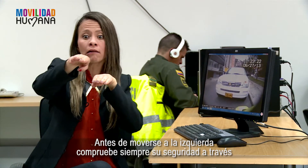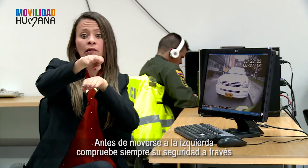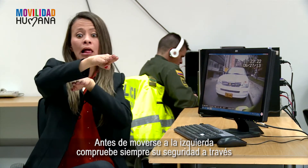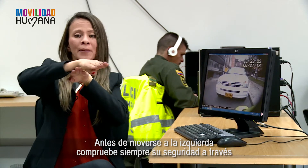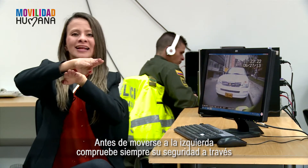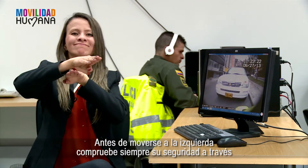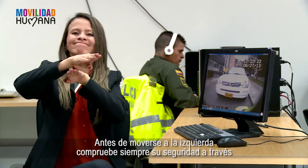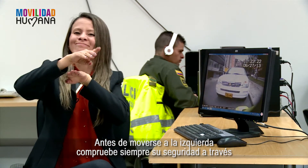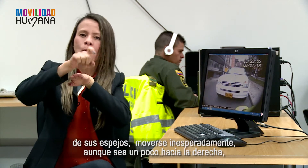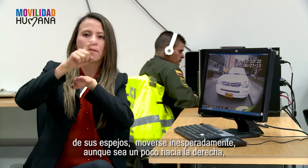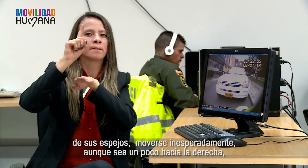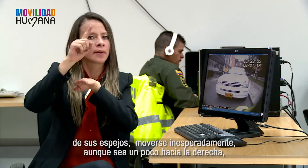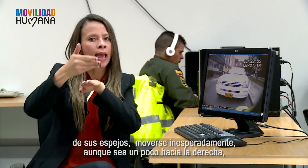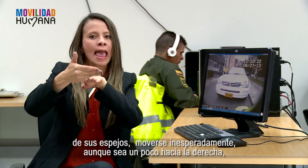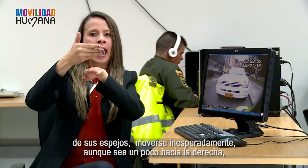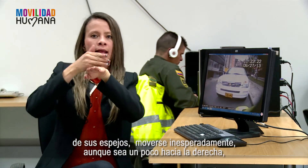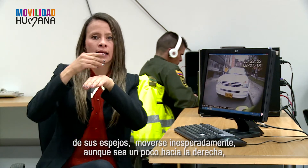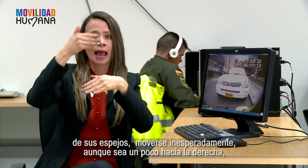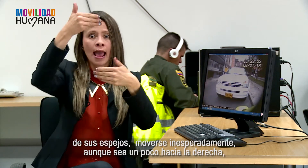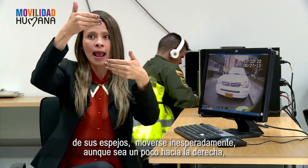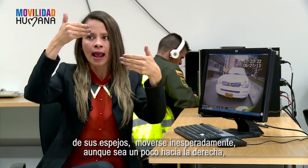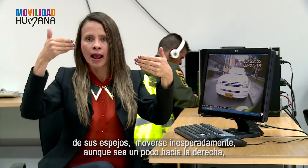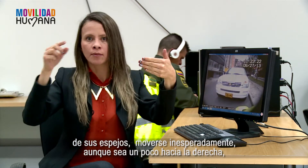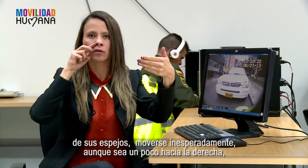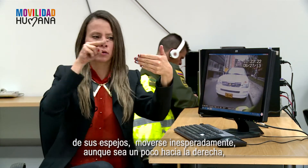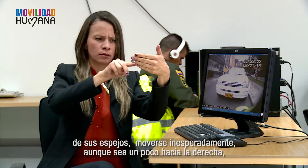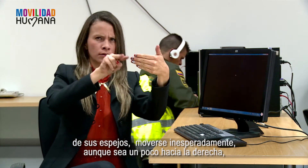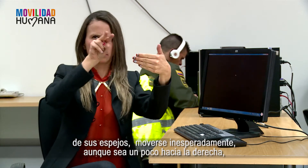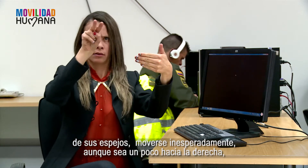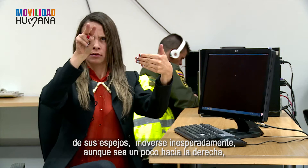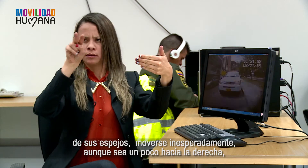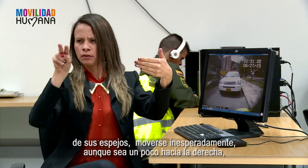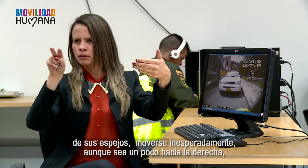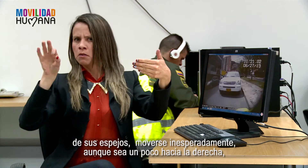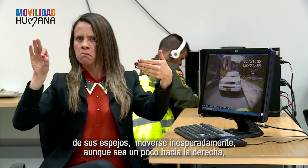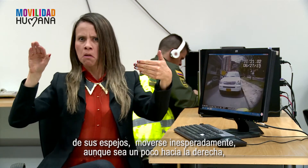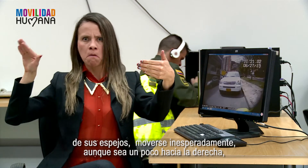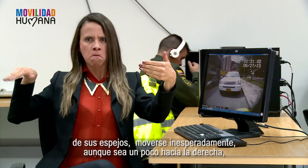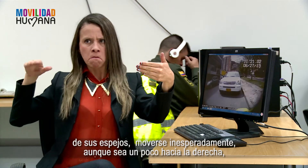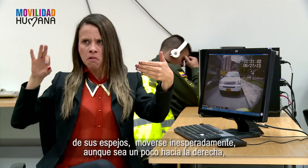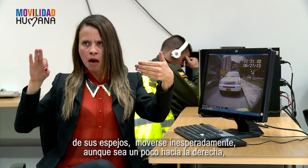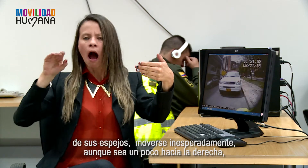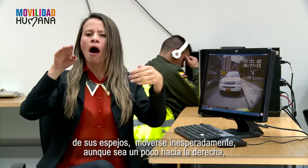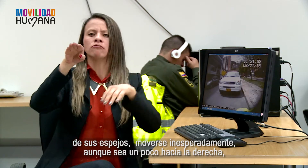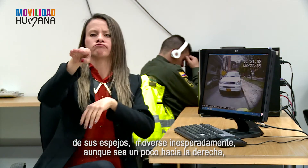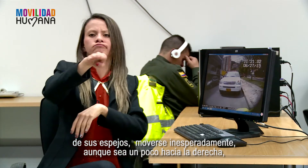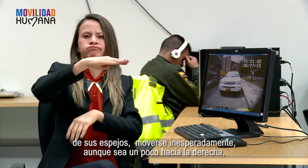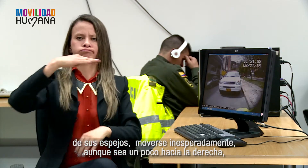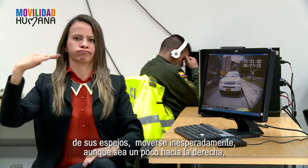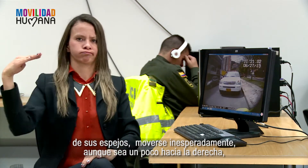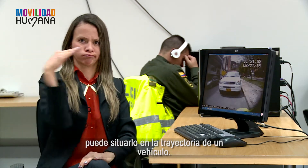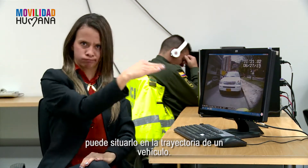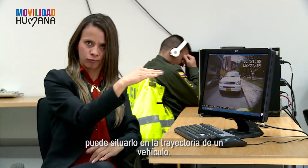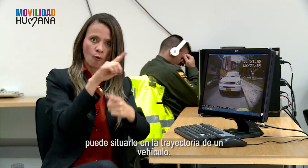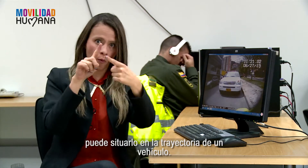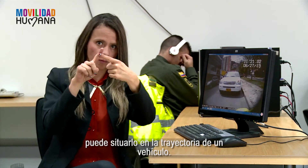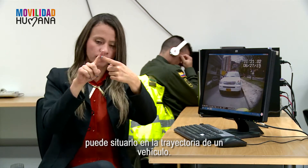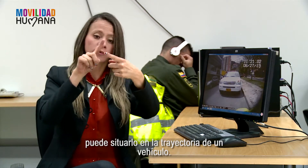seguridad a través de sus espejos. Moverse inesperadamente, aunque sea un poco hacia la derecha, puede